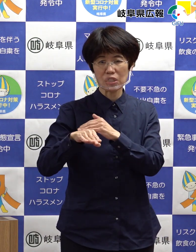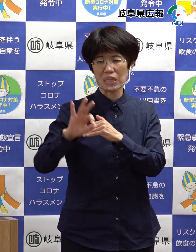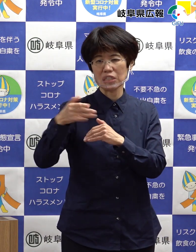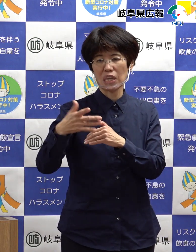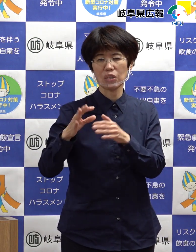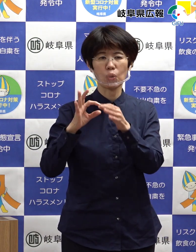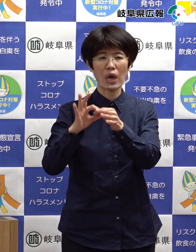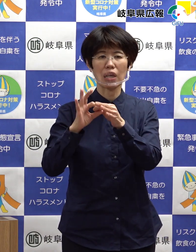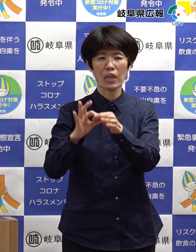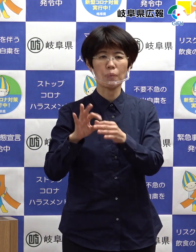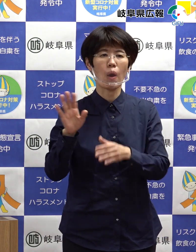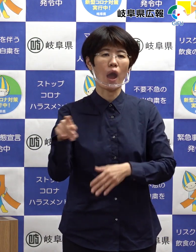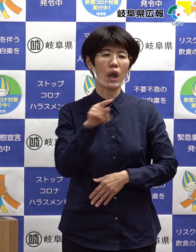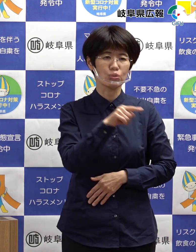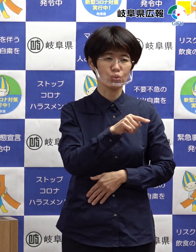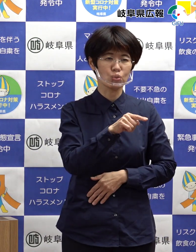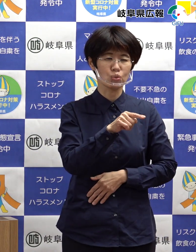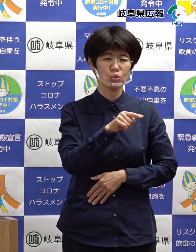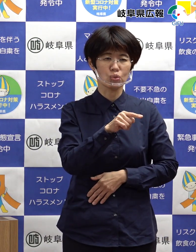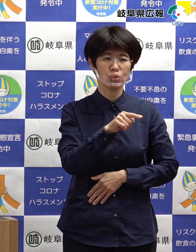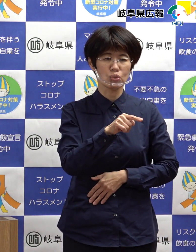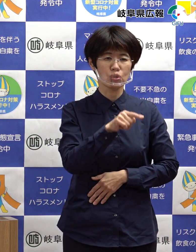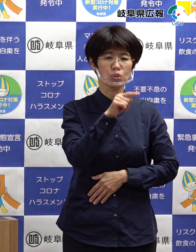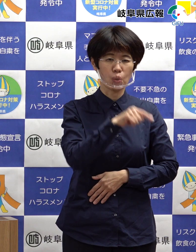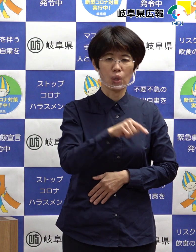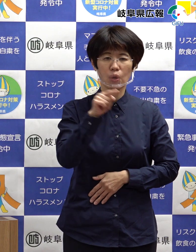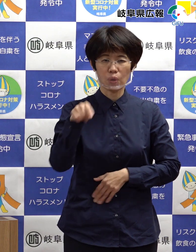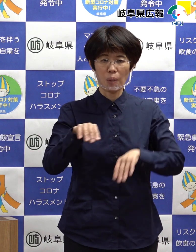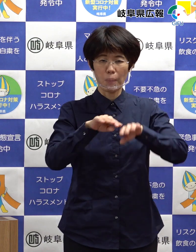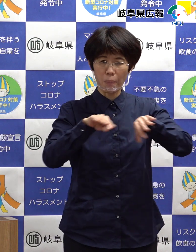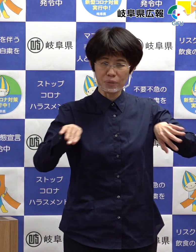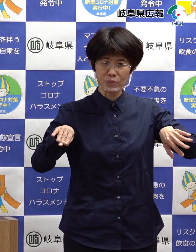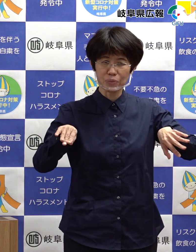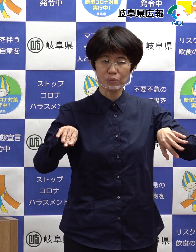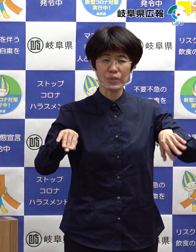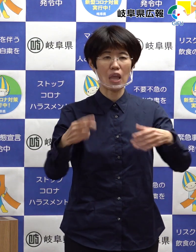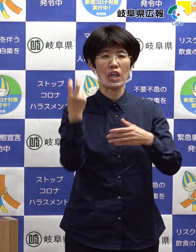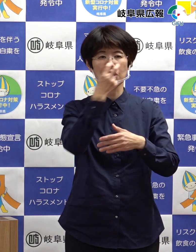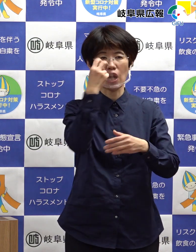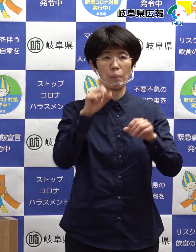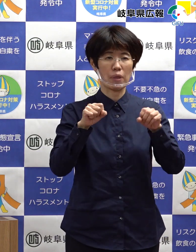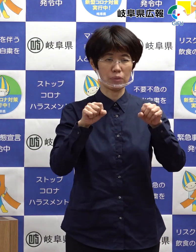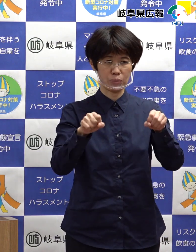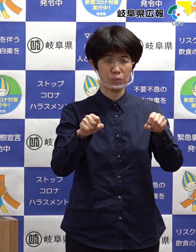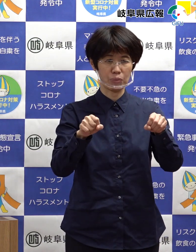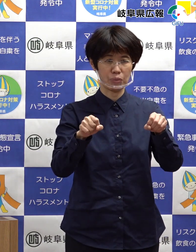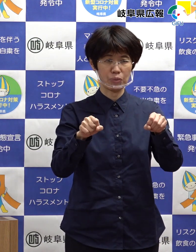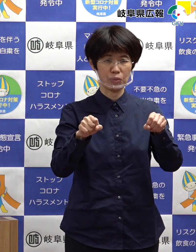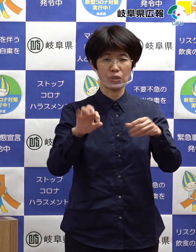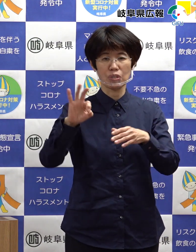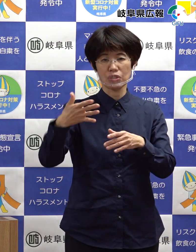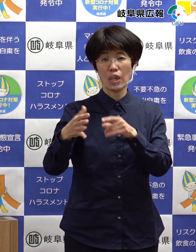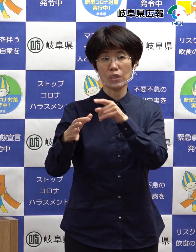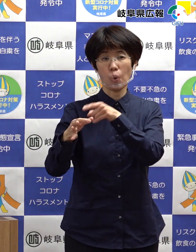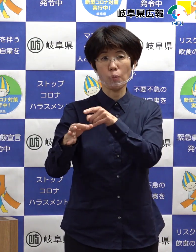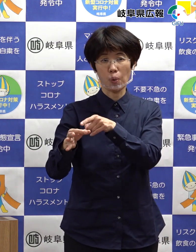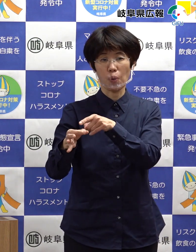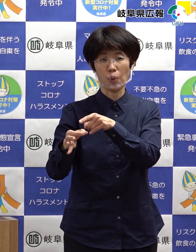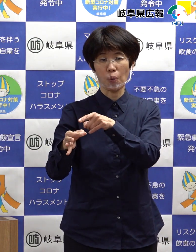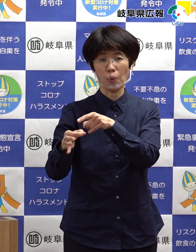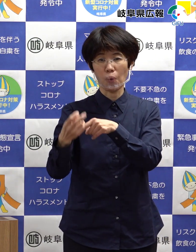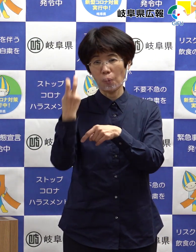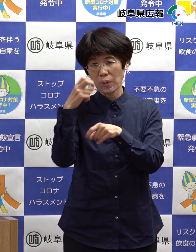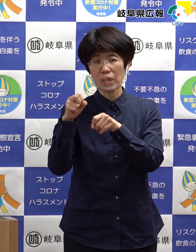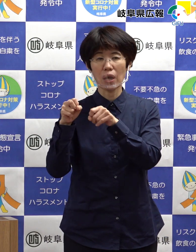ょうか、あのこの問題はこの問題で別途国税の方で調べているわけなので、こちらも、まあ、あのフォローしなが